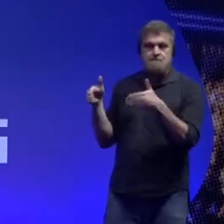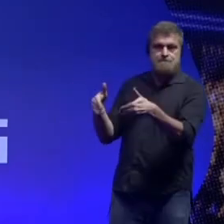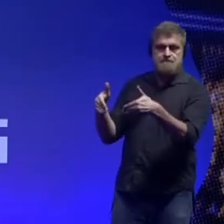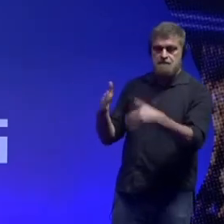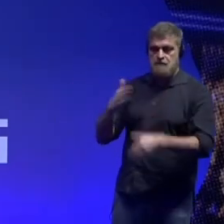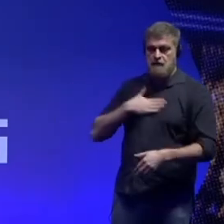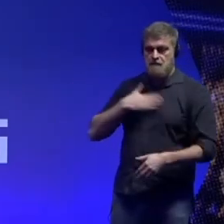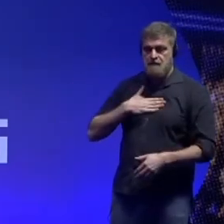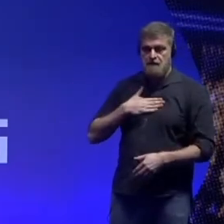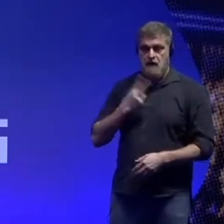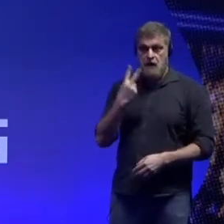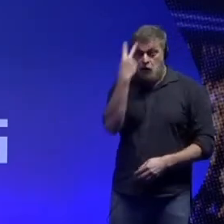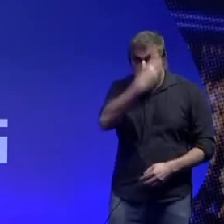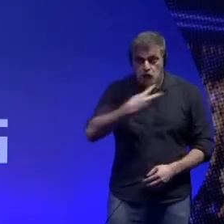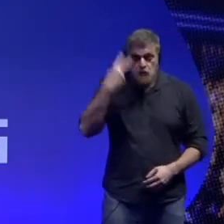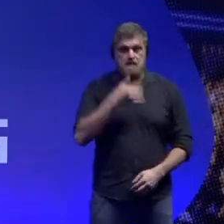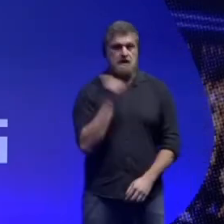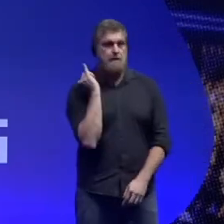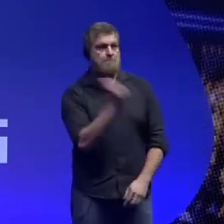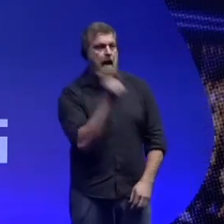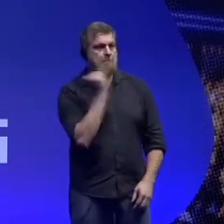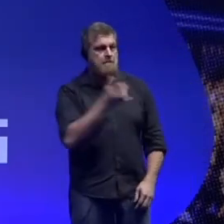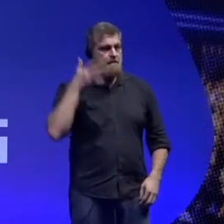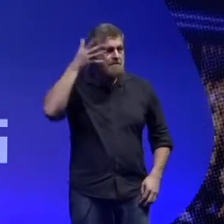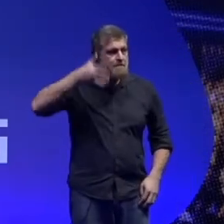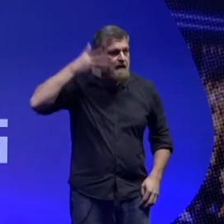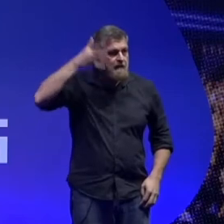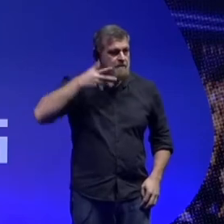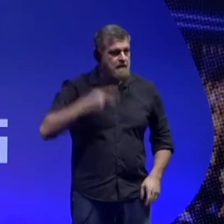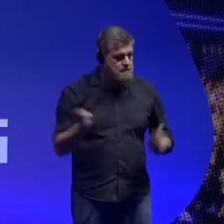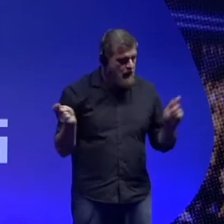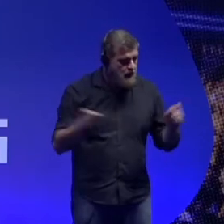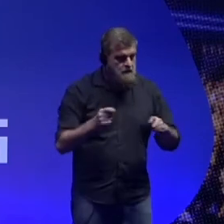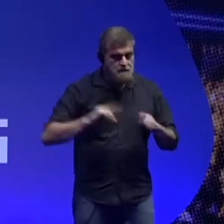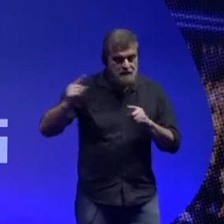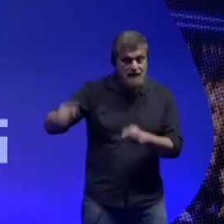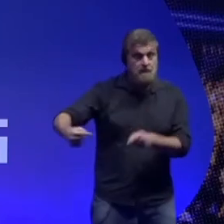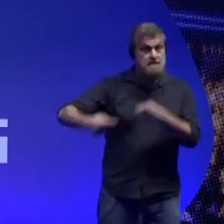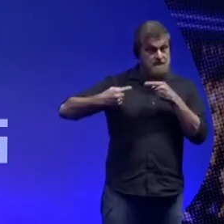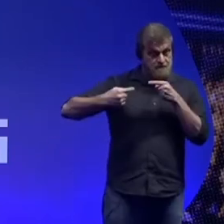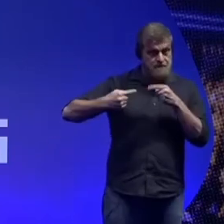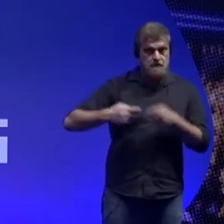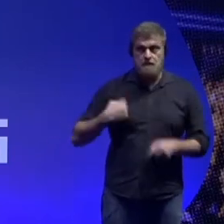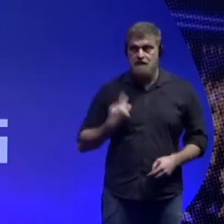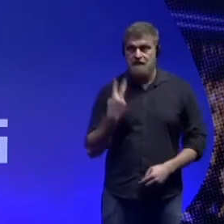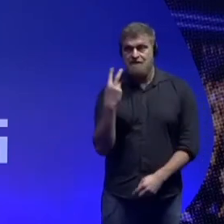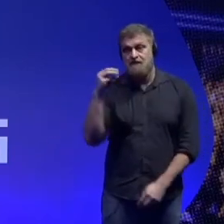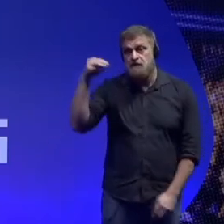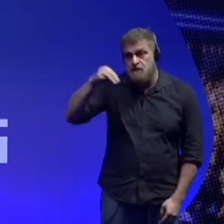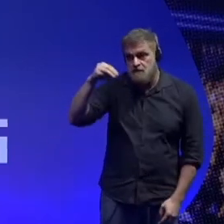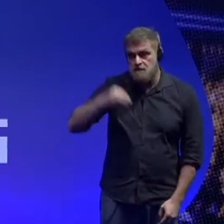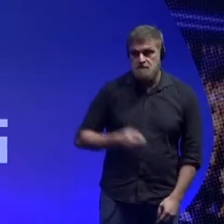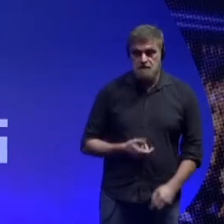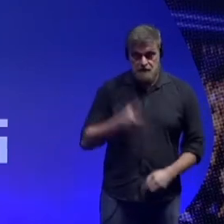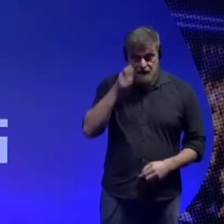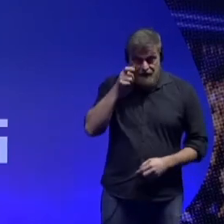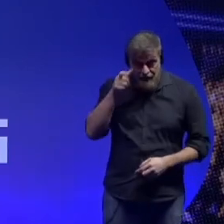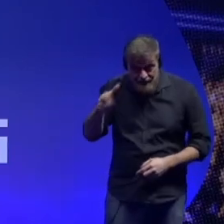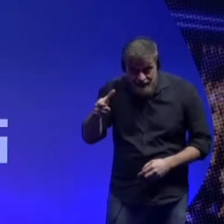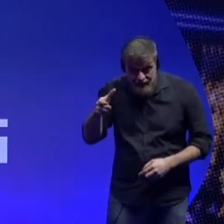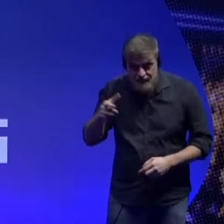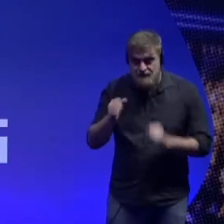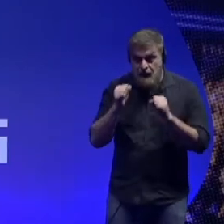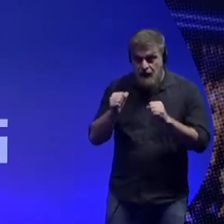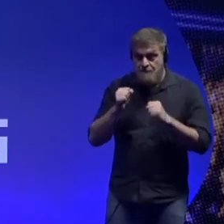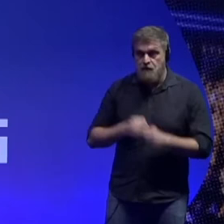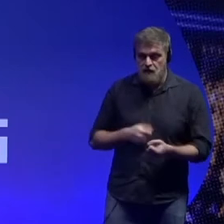poderia ficar aqui mais 2 horas falando sobre o assunto. É absolutamente desafiador fazer isso, né, em 20 minutos. Quem tiver interesse, né, podem